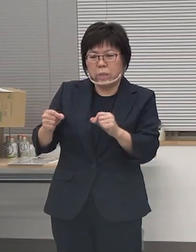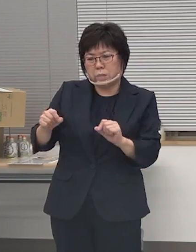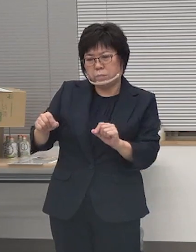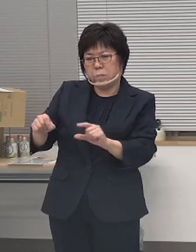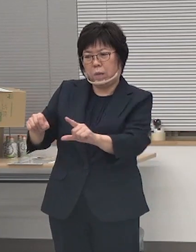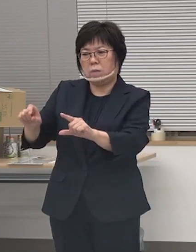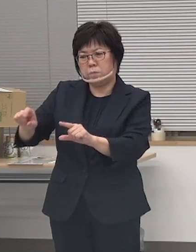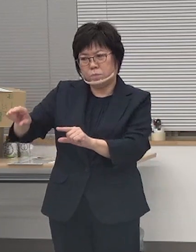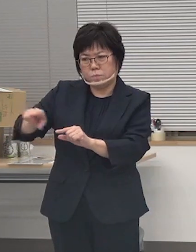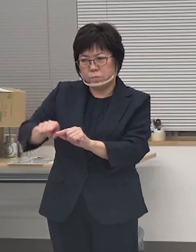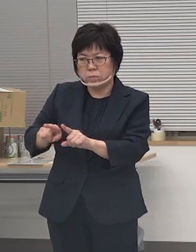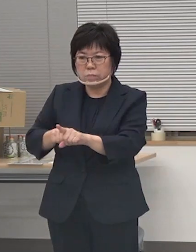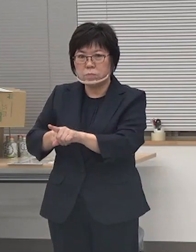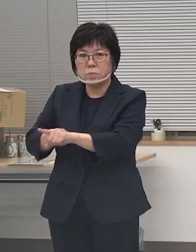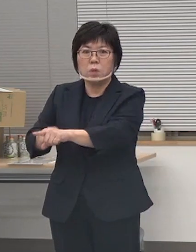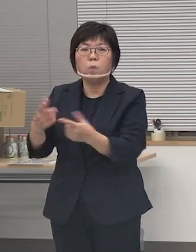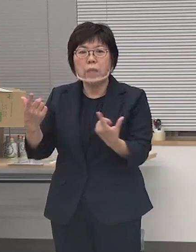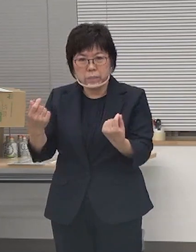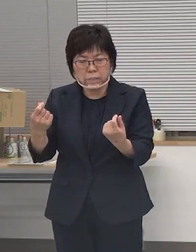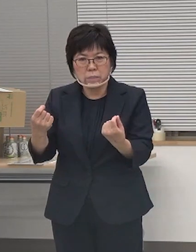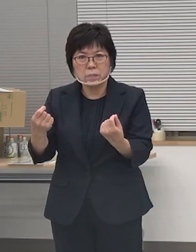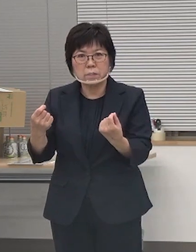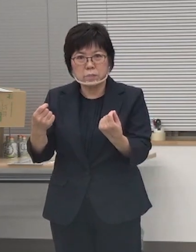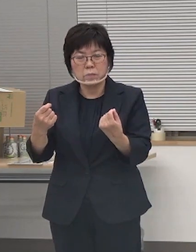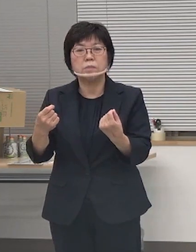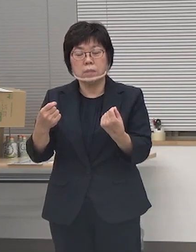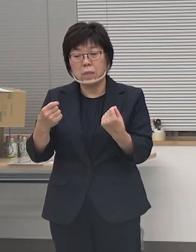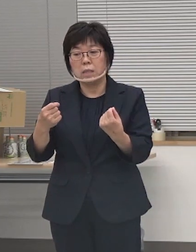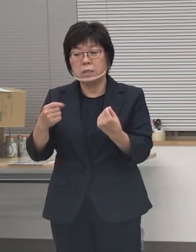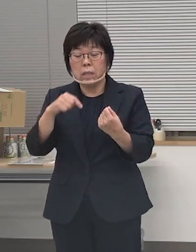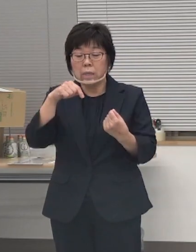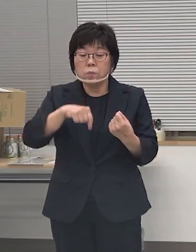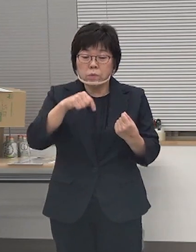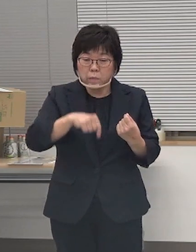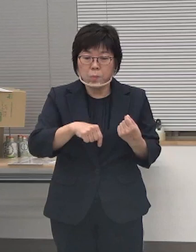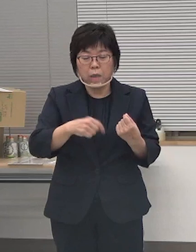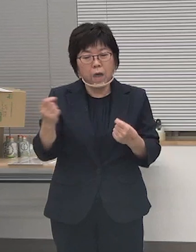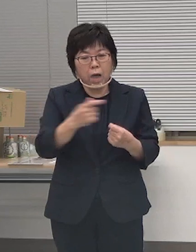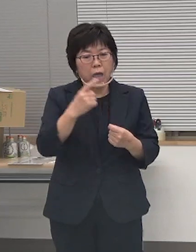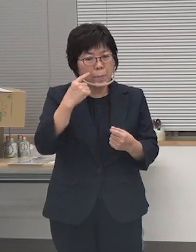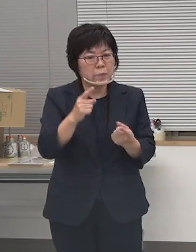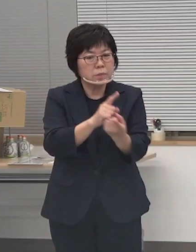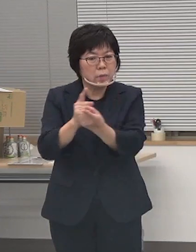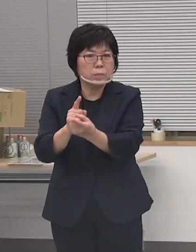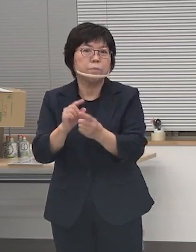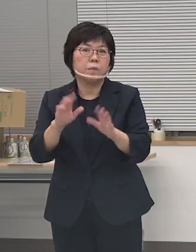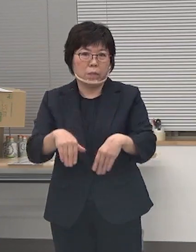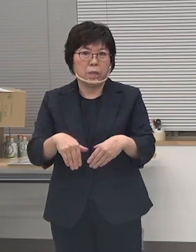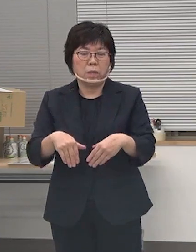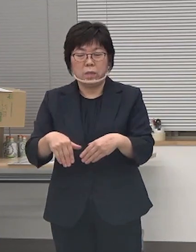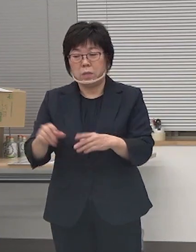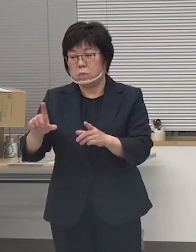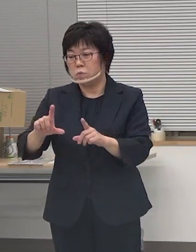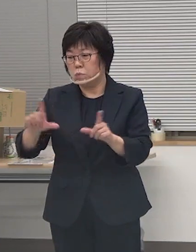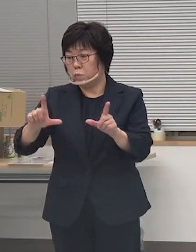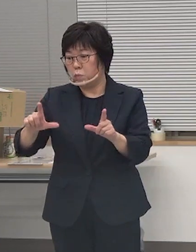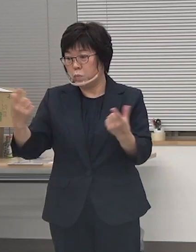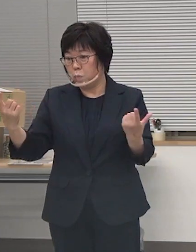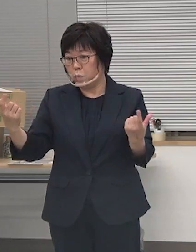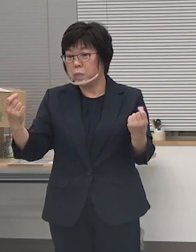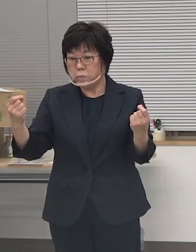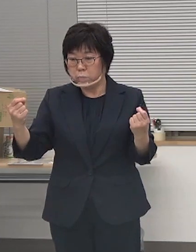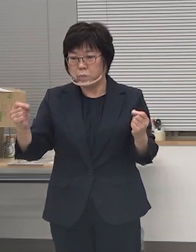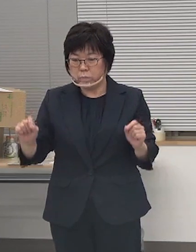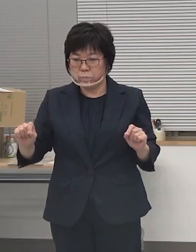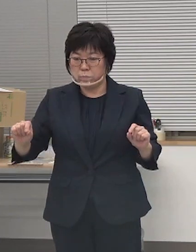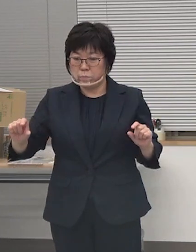行していたために、我々は介入が結果として心が出ると早くなりました。したがって60日ぐらいまで本当に全く同じように進んできたのに、